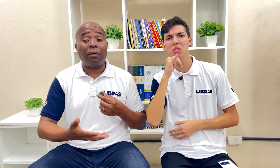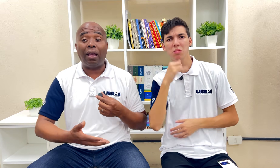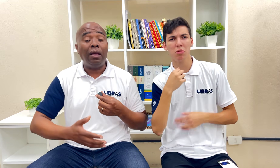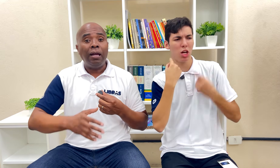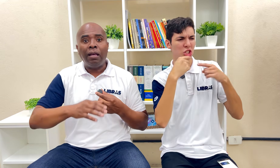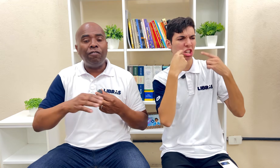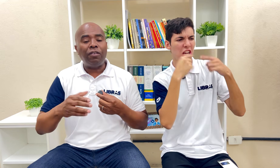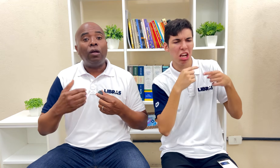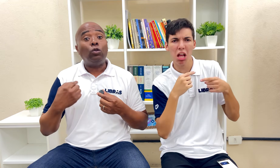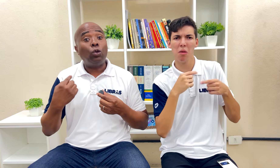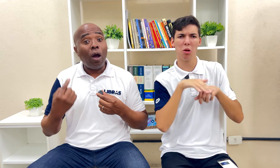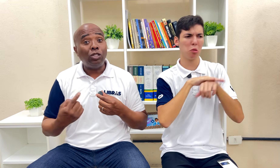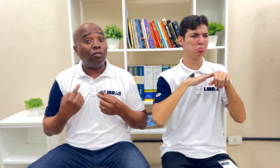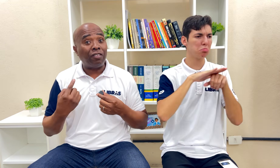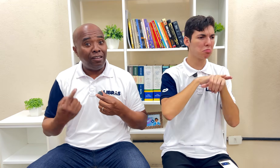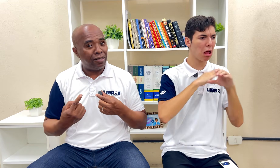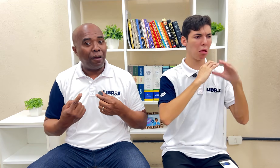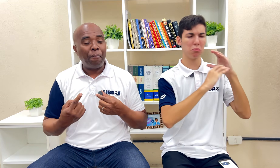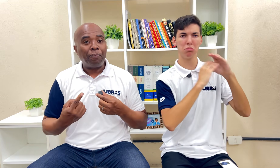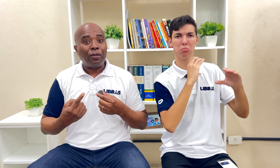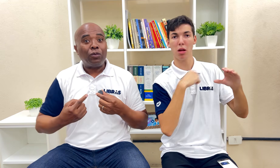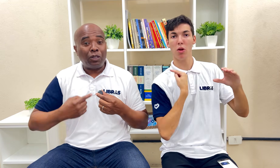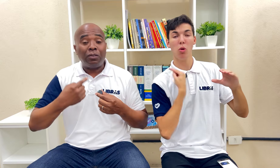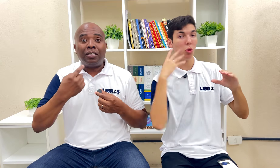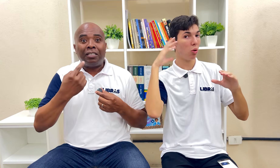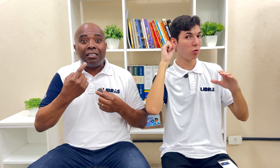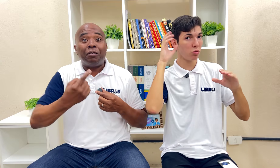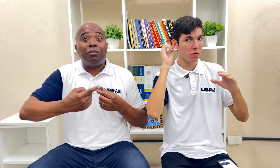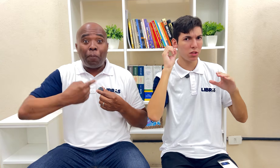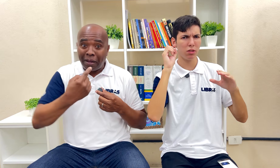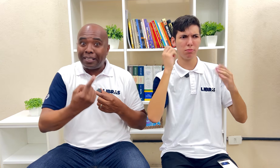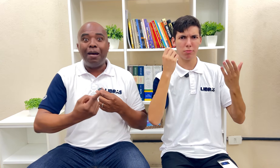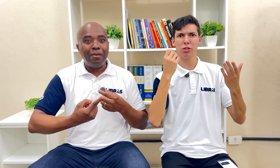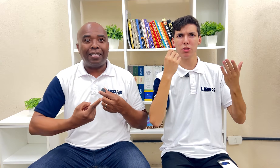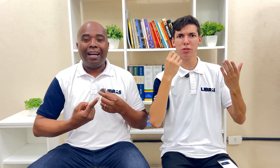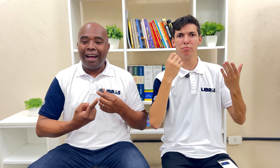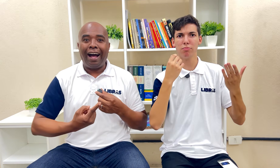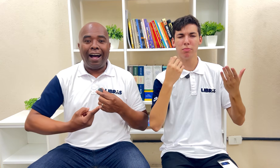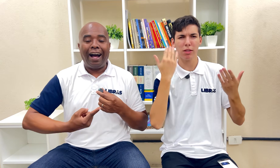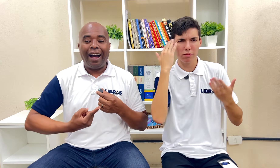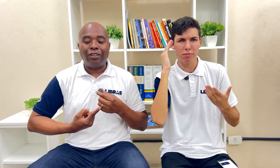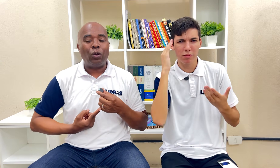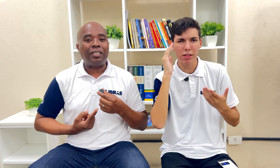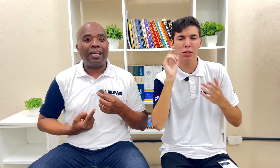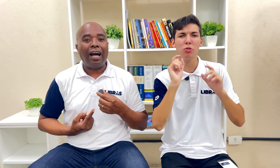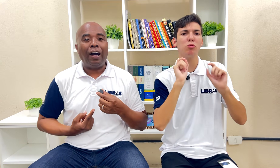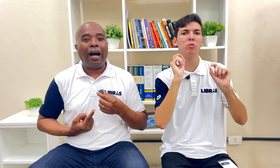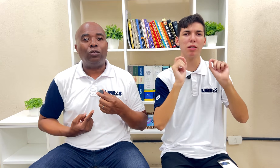alguém, enfim, nós ouvintes, nós já passamos a nossa